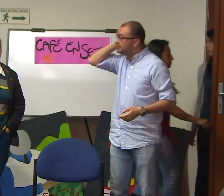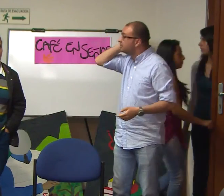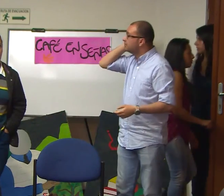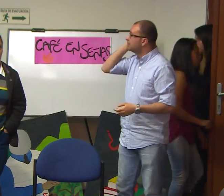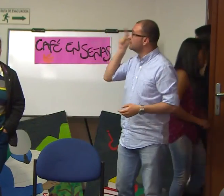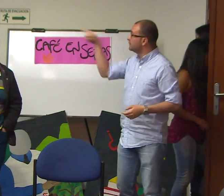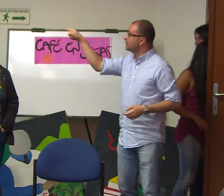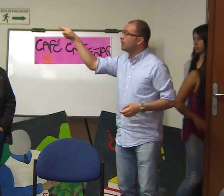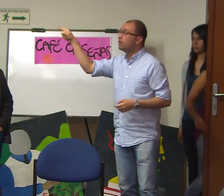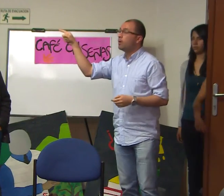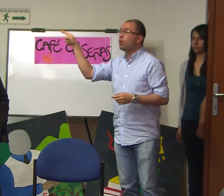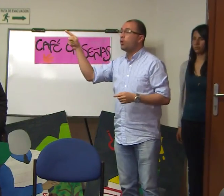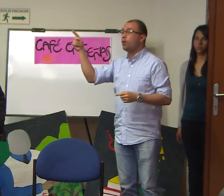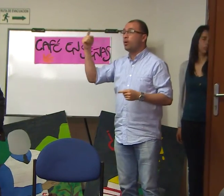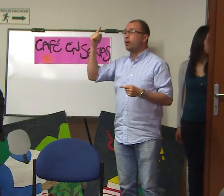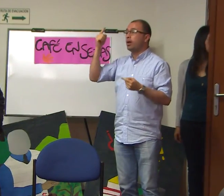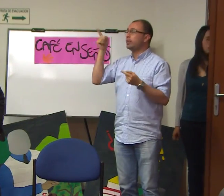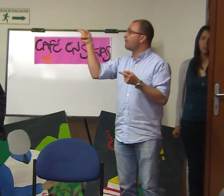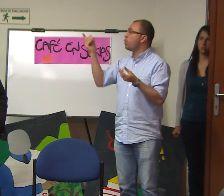David nos decía